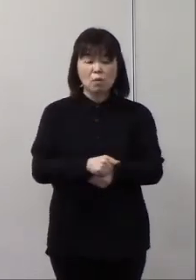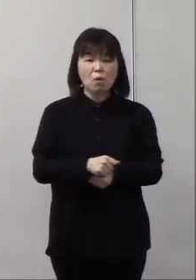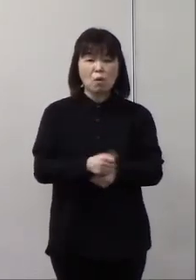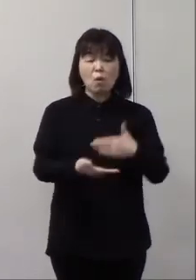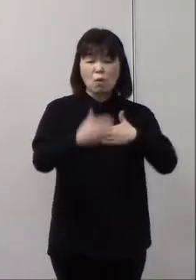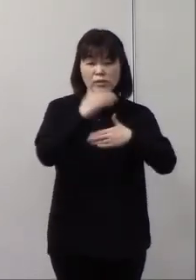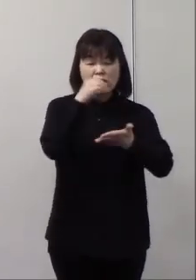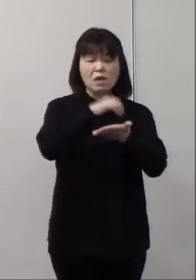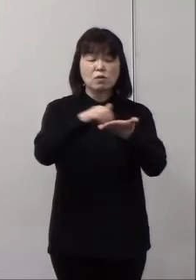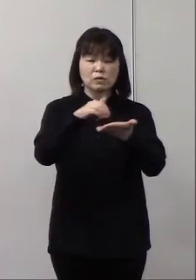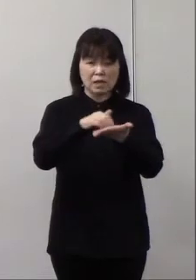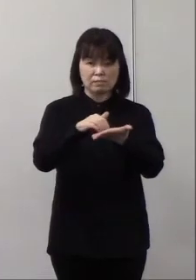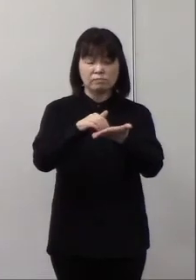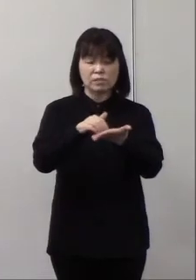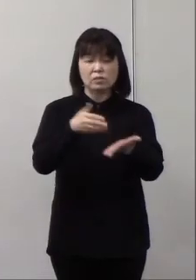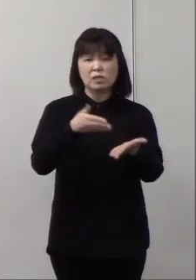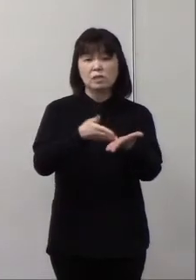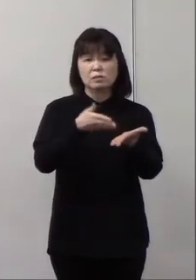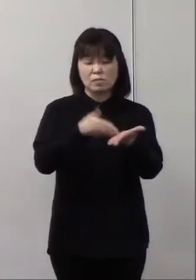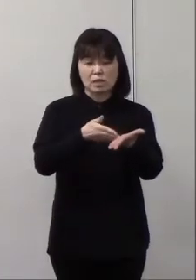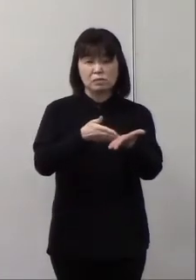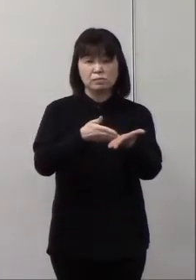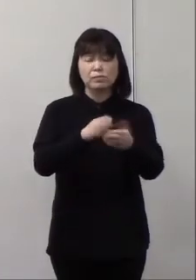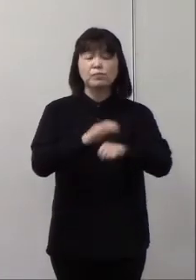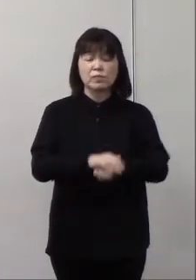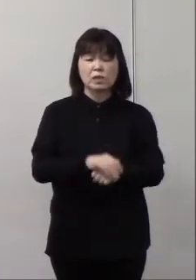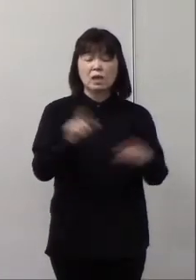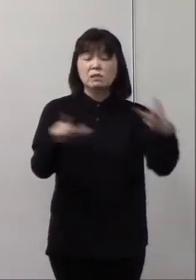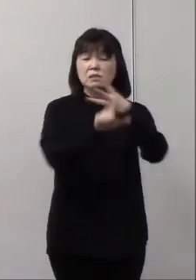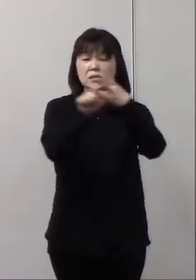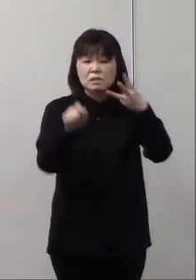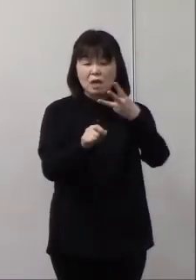形で、3月補正もすでに、